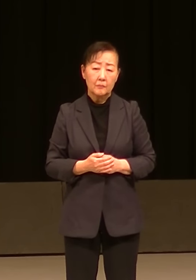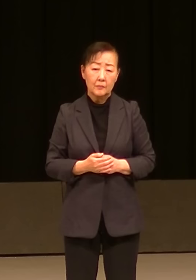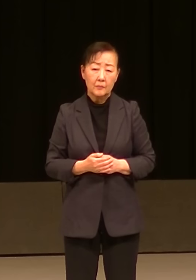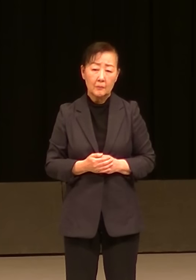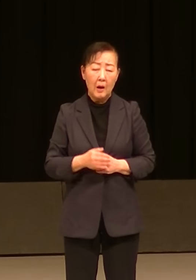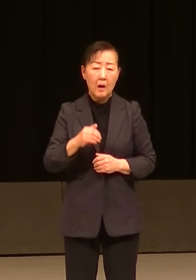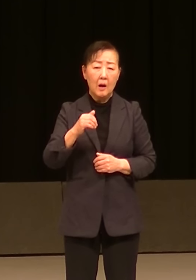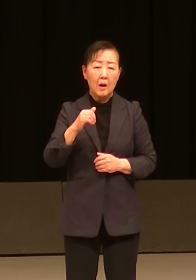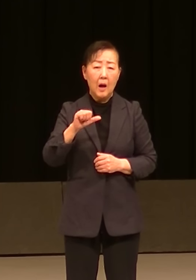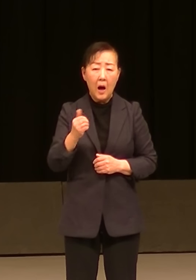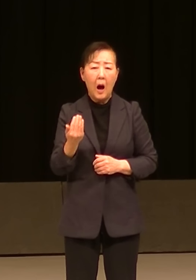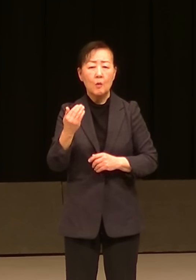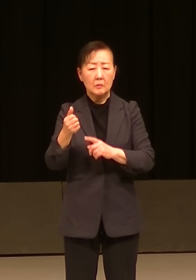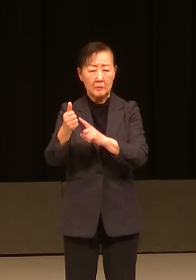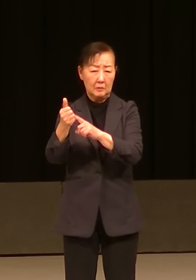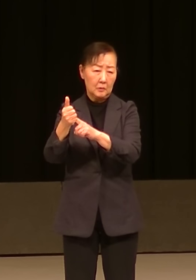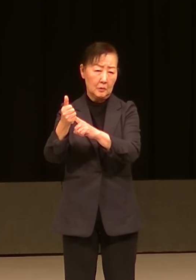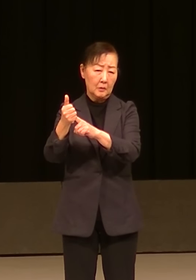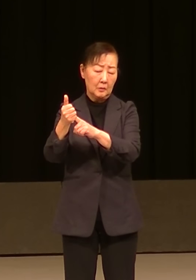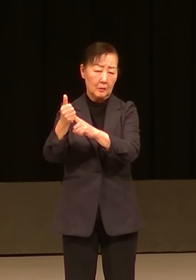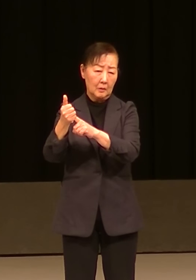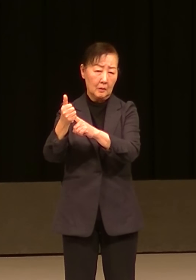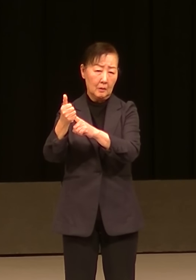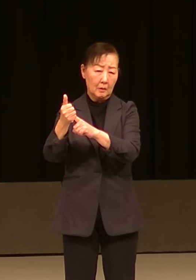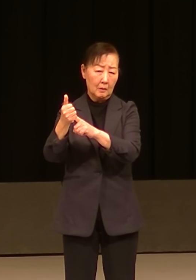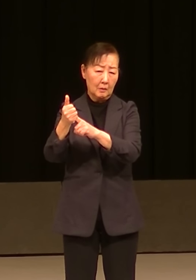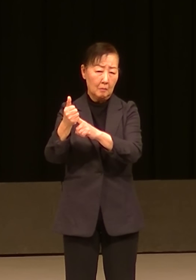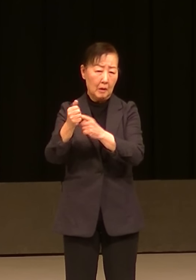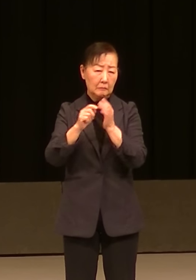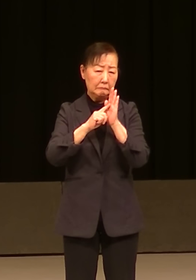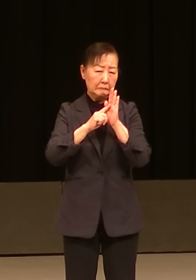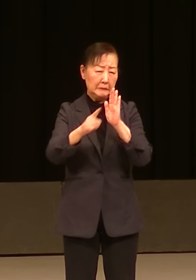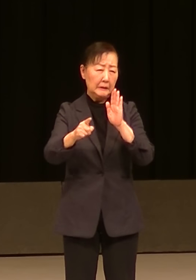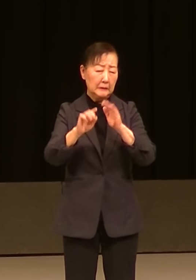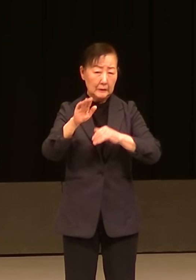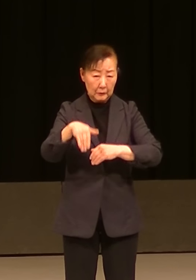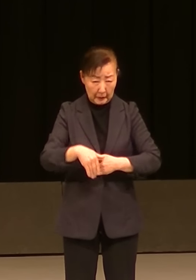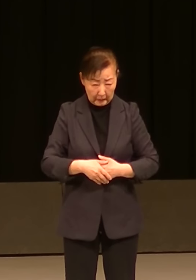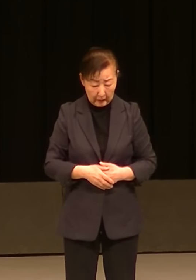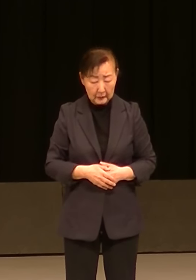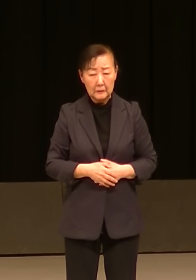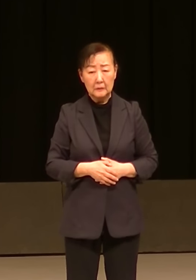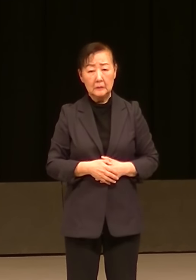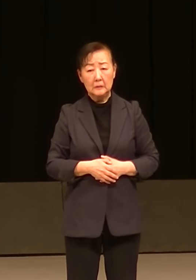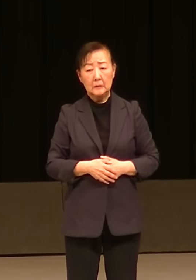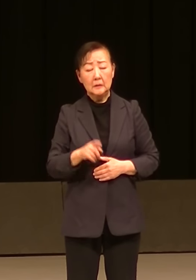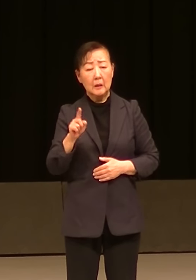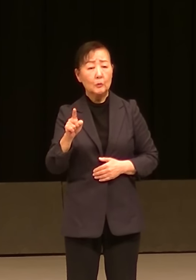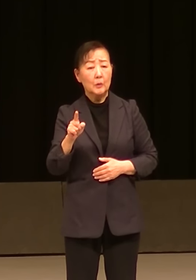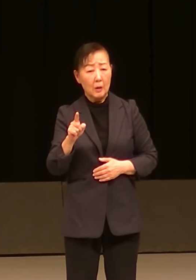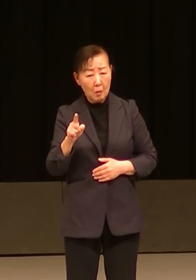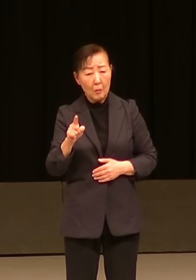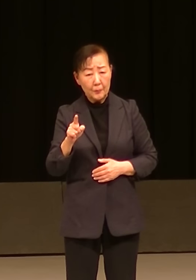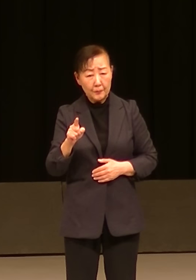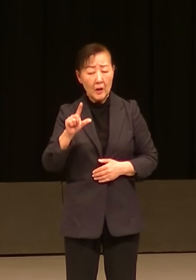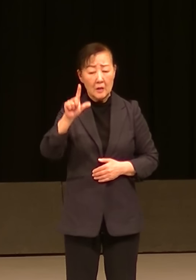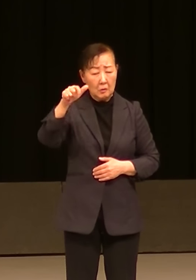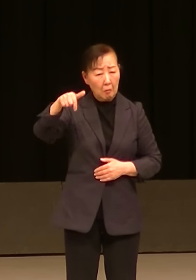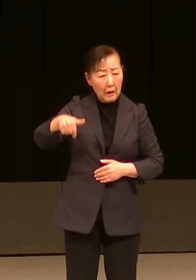アコノミクスの対象は、宣言してしまっているんですね。しかもそれを上下両院合同